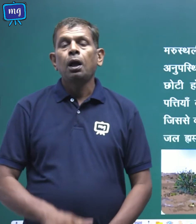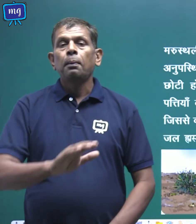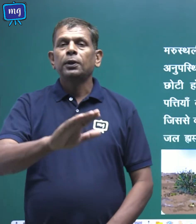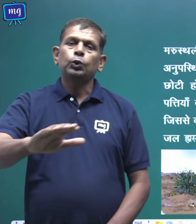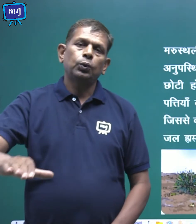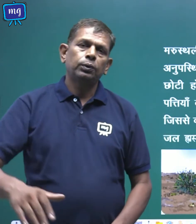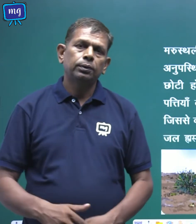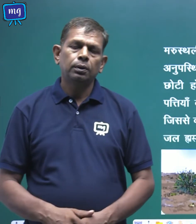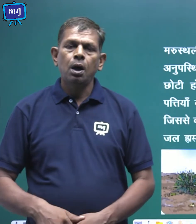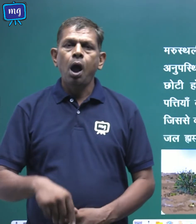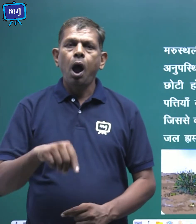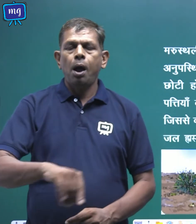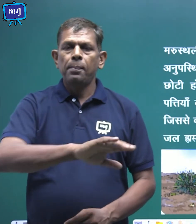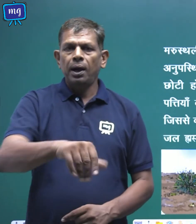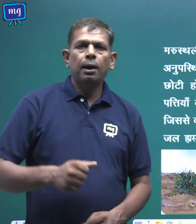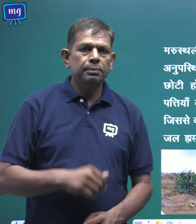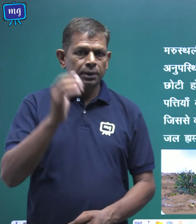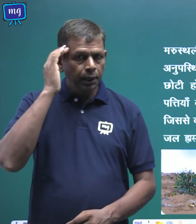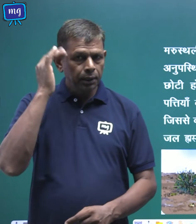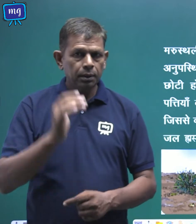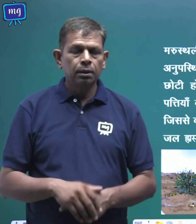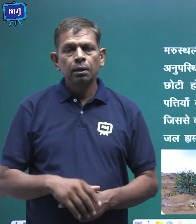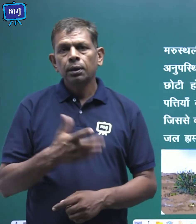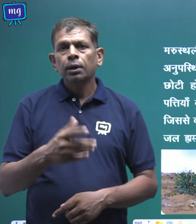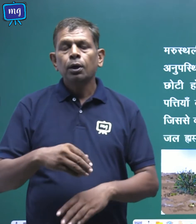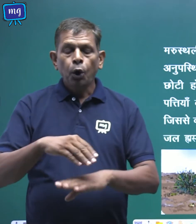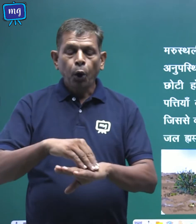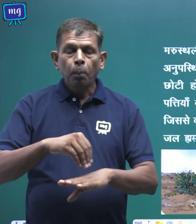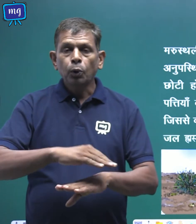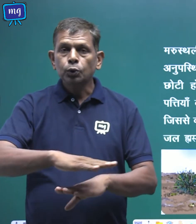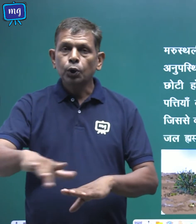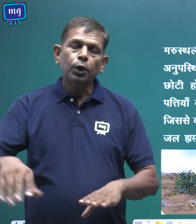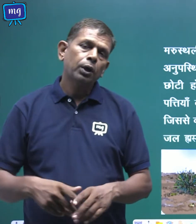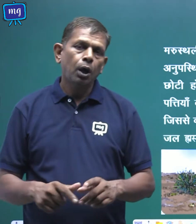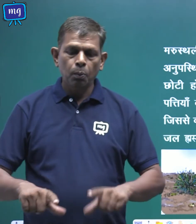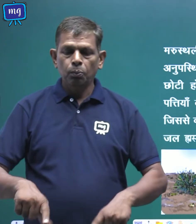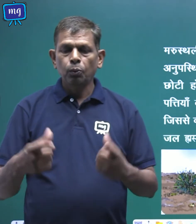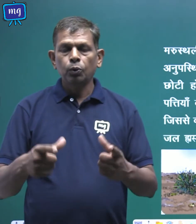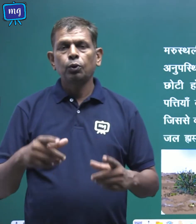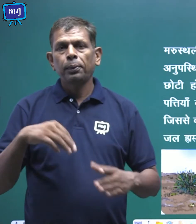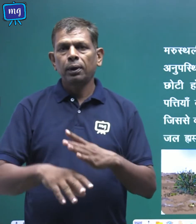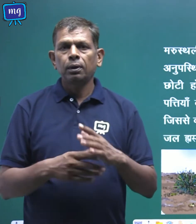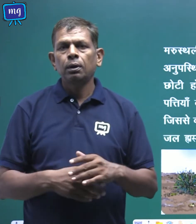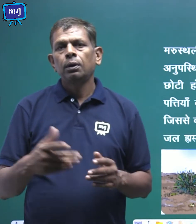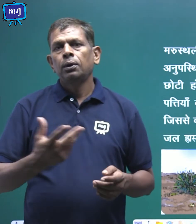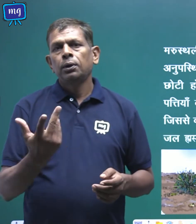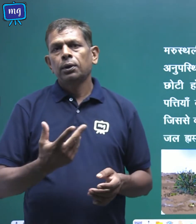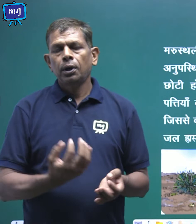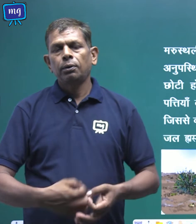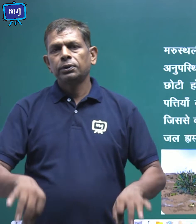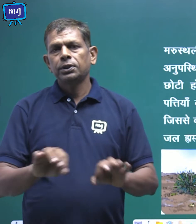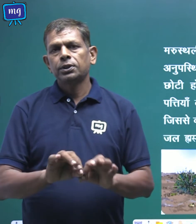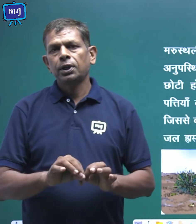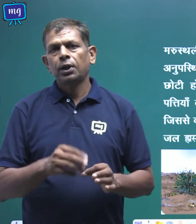बच्चों, अब हम जानेंगे कि मरुस्थलीय पौधों में क्या विशेषताएं होती